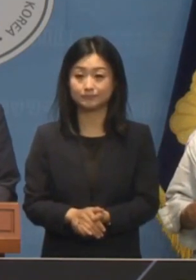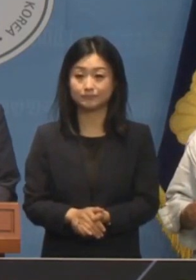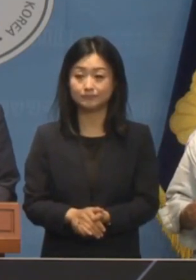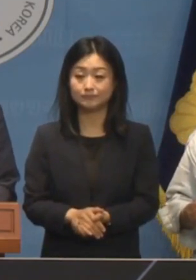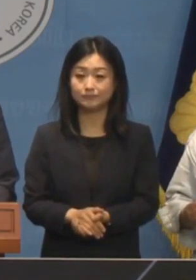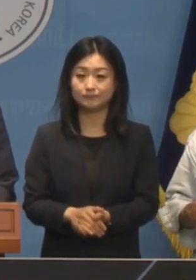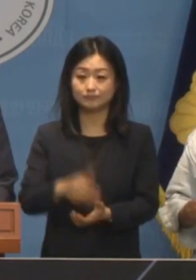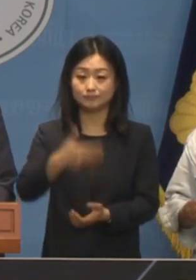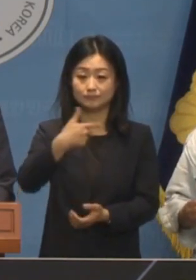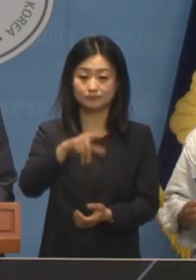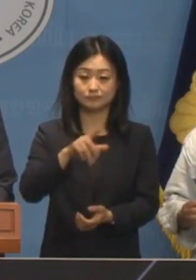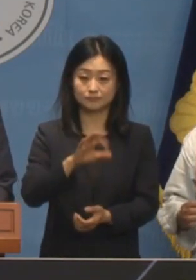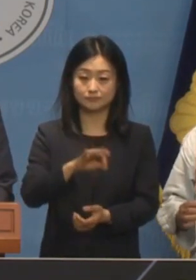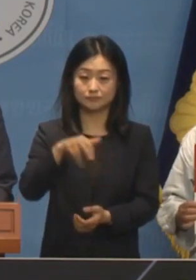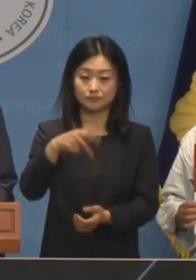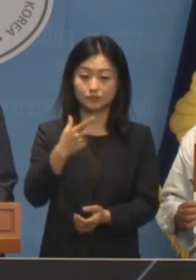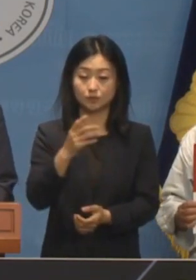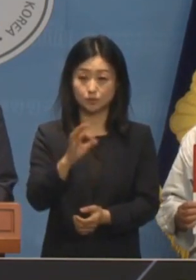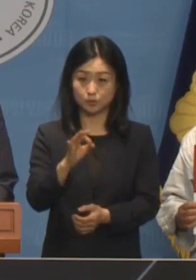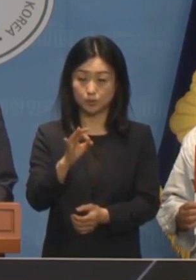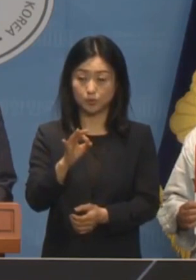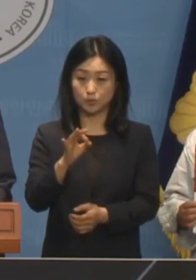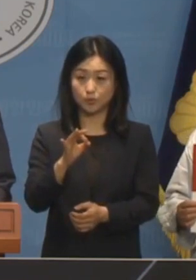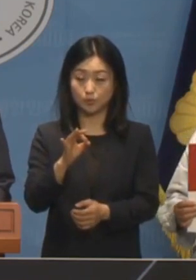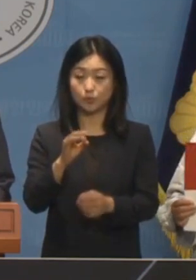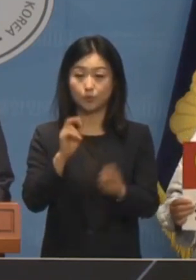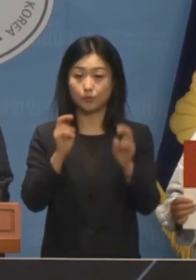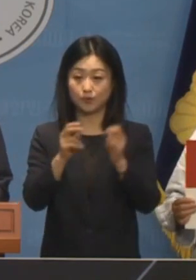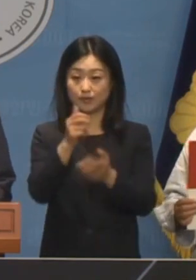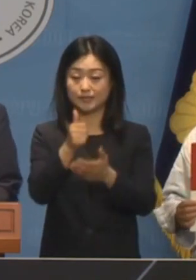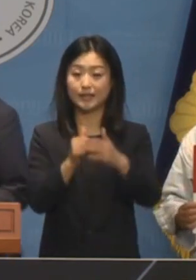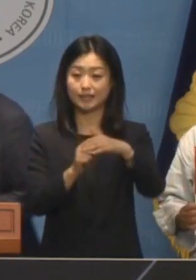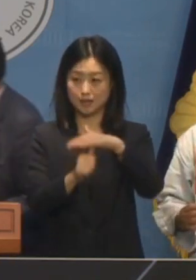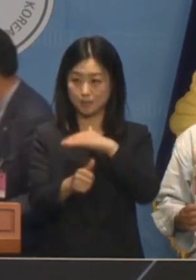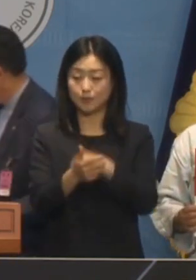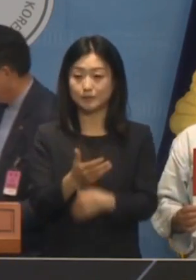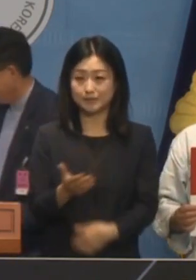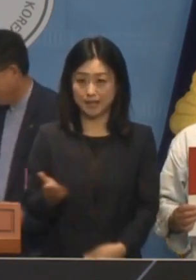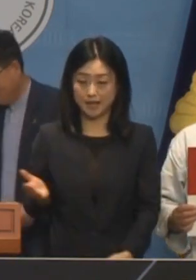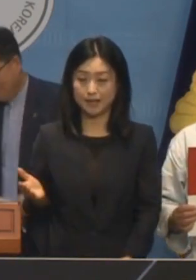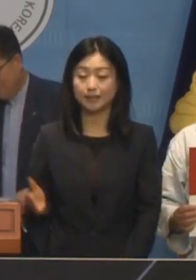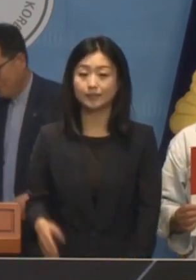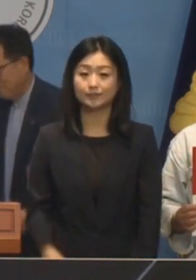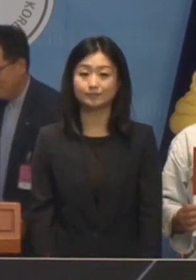청종 대표 나오셔서 성명서를 발표하겠습니다.